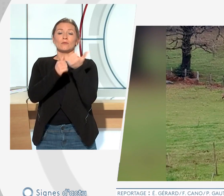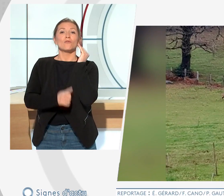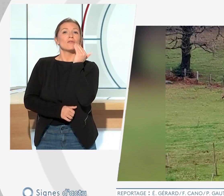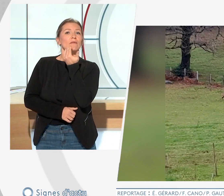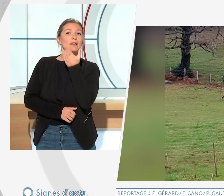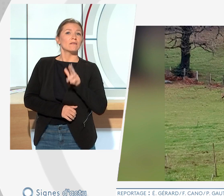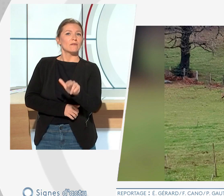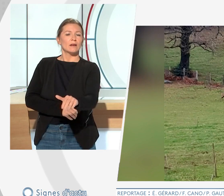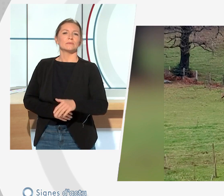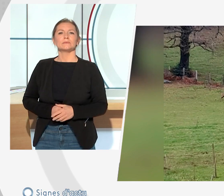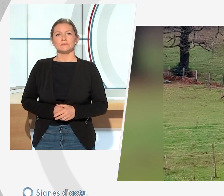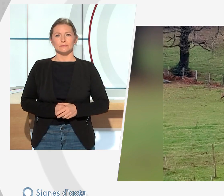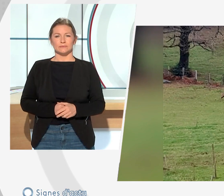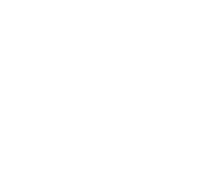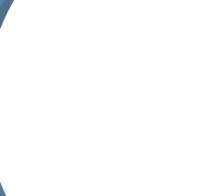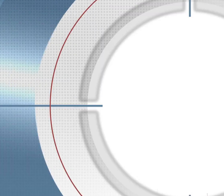janvier.